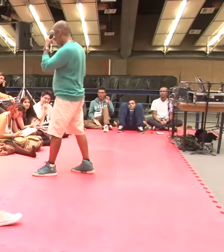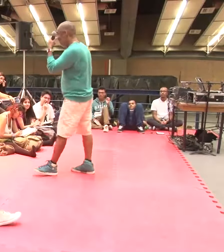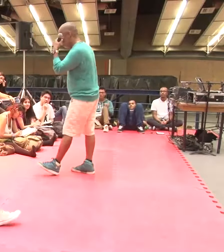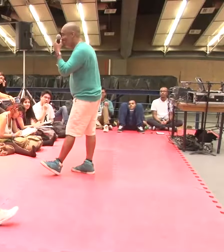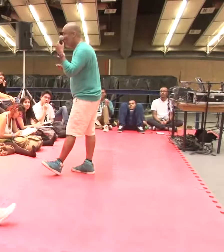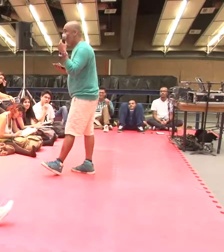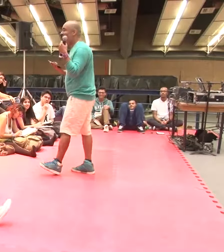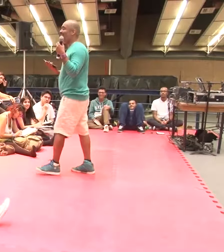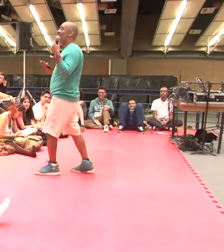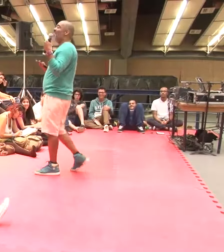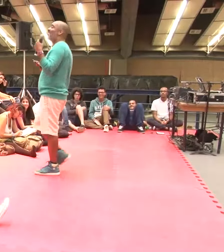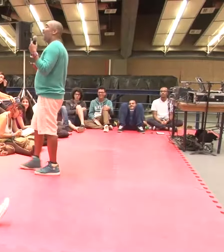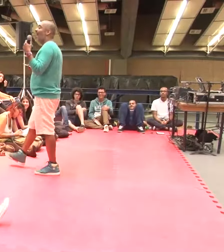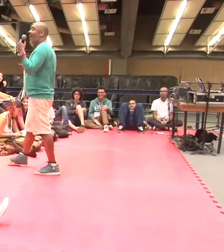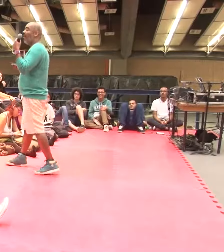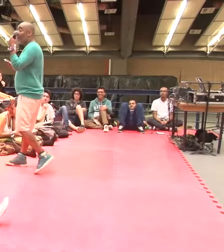audição, né?